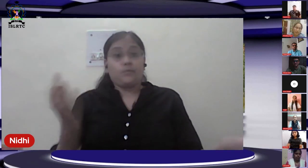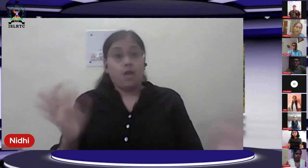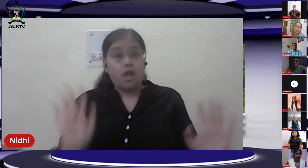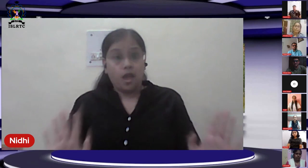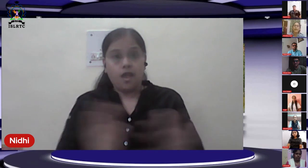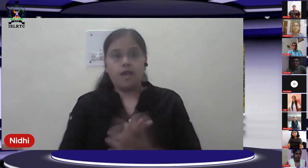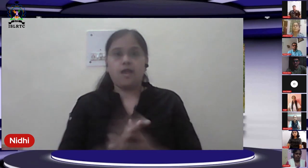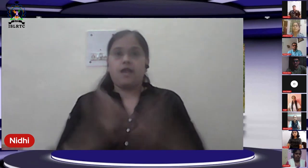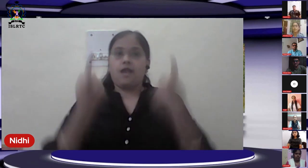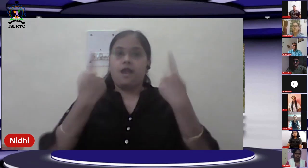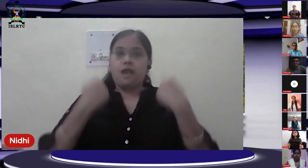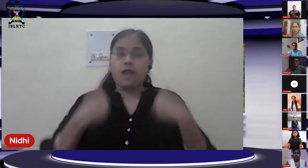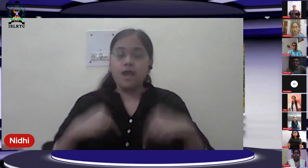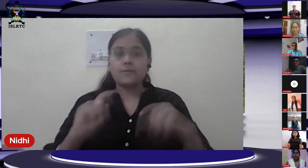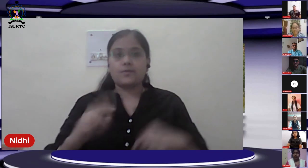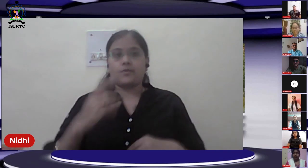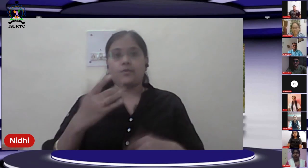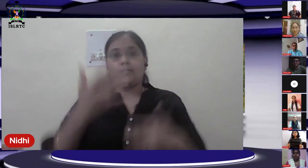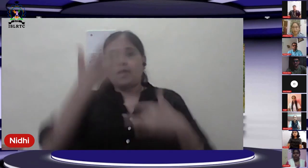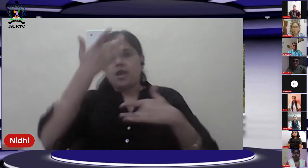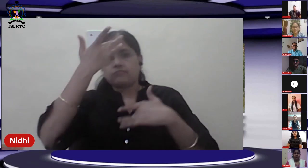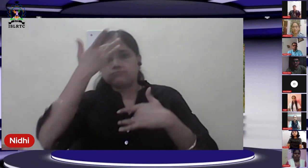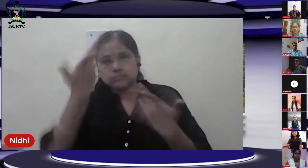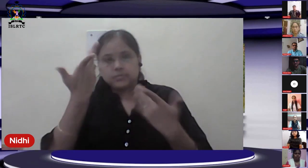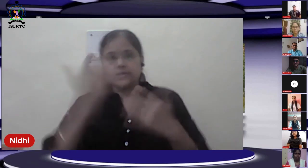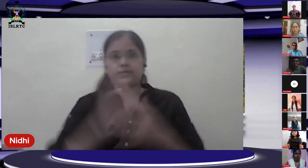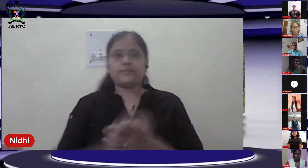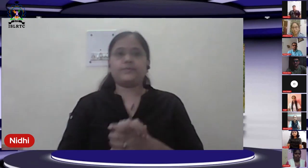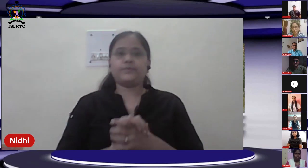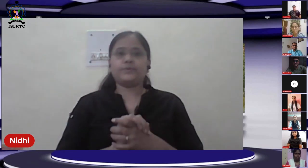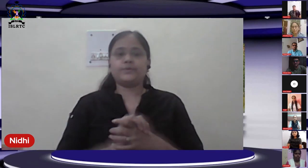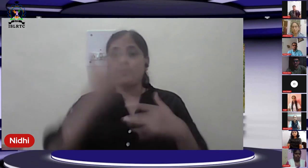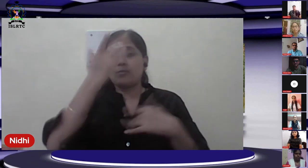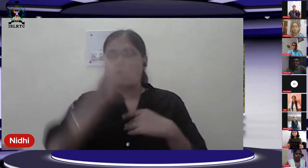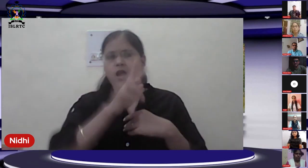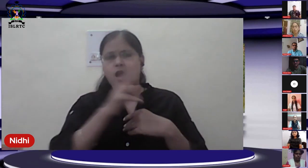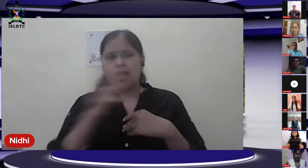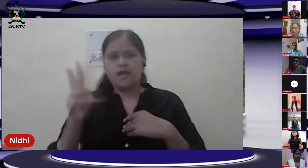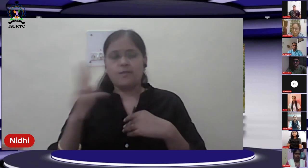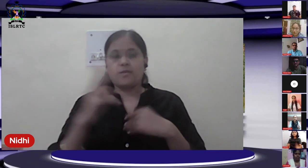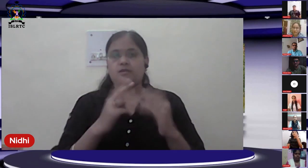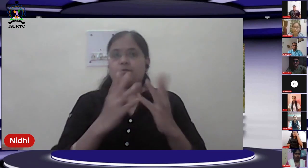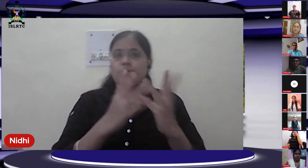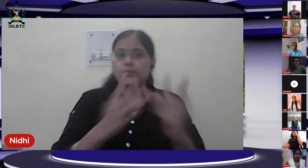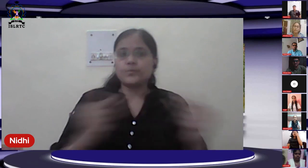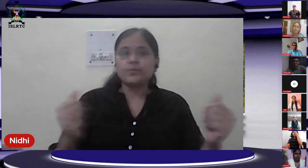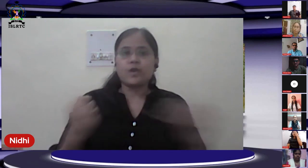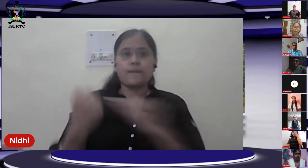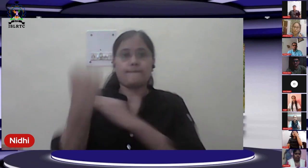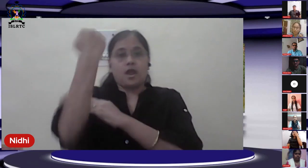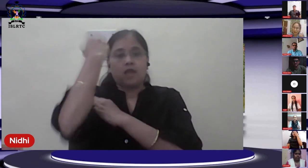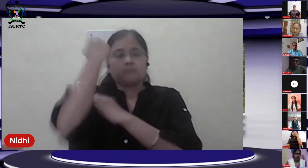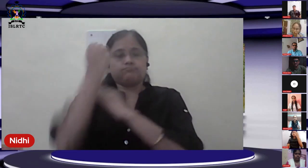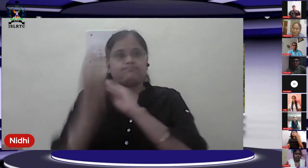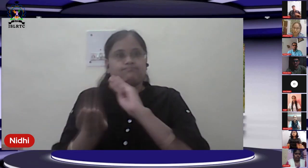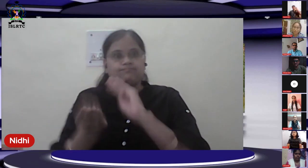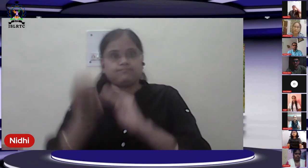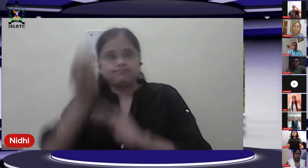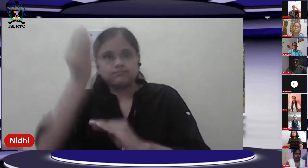सारी बीमारियों से, हमारे अंदर का जो इम्यून सिस्टम है हम उसको और स्ट्रॉन्ग कर सकते हैं, हमारी पुरानी बीमारियों को खत्म कर सकते